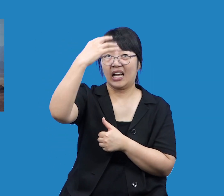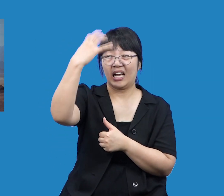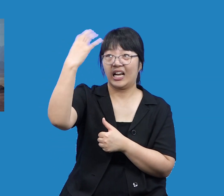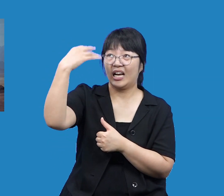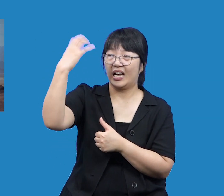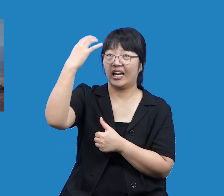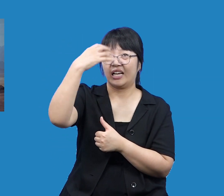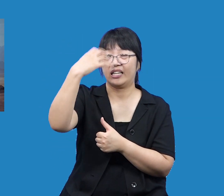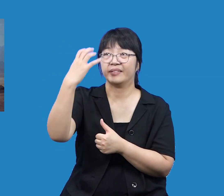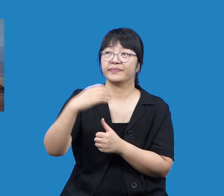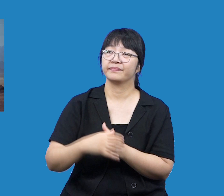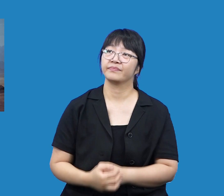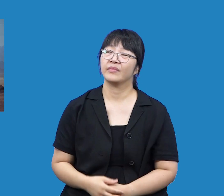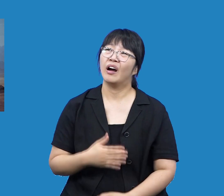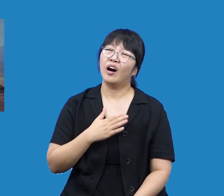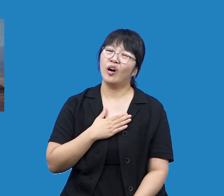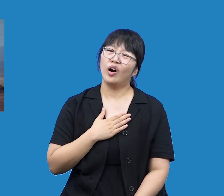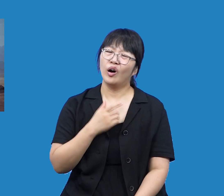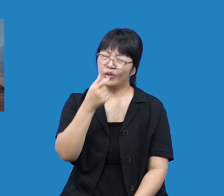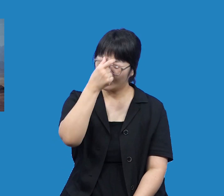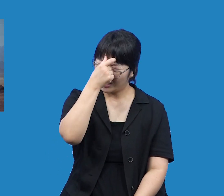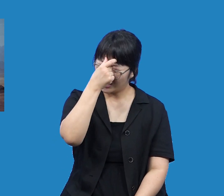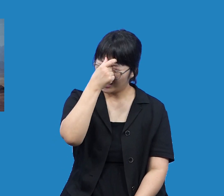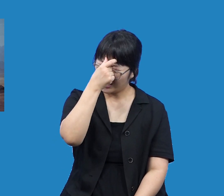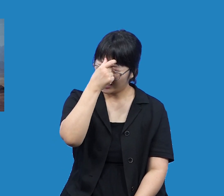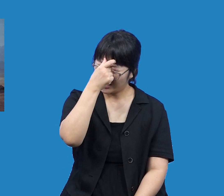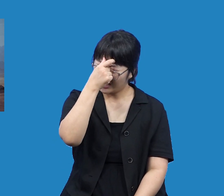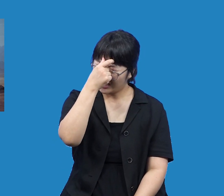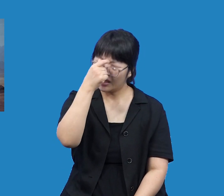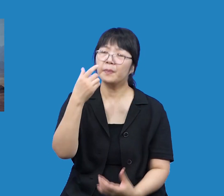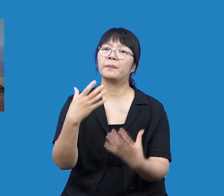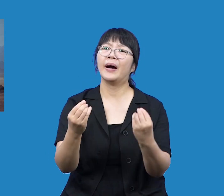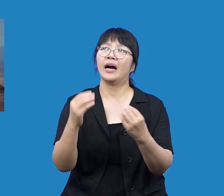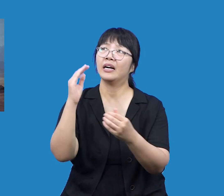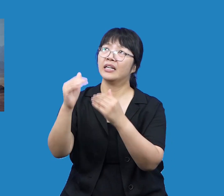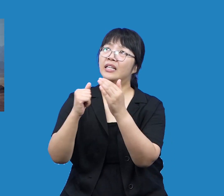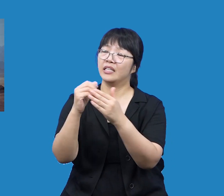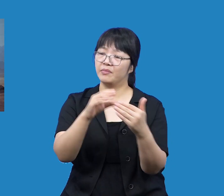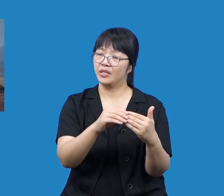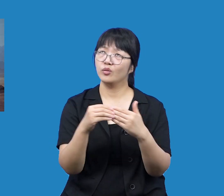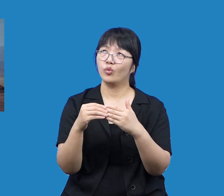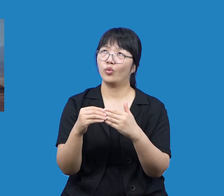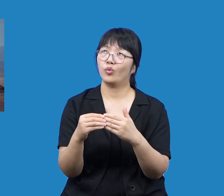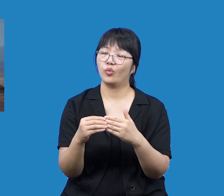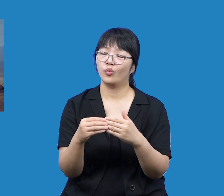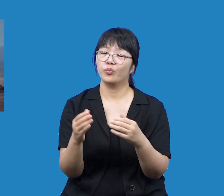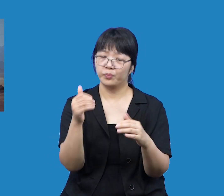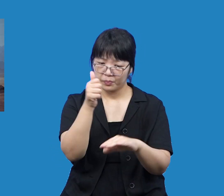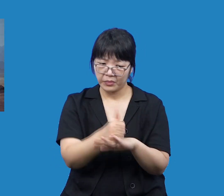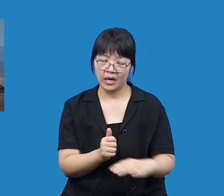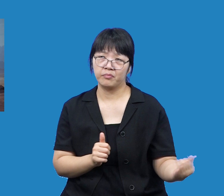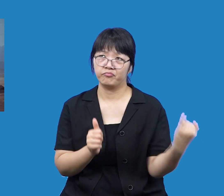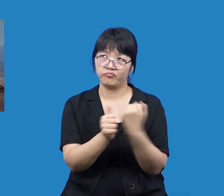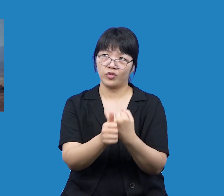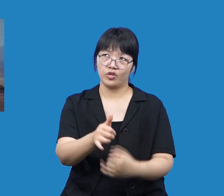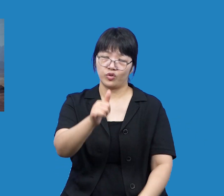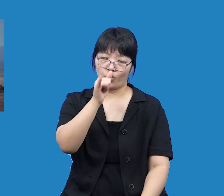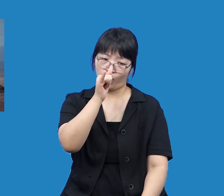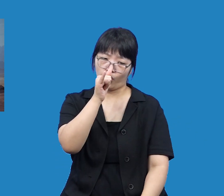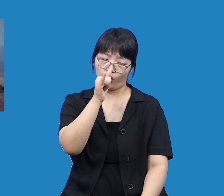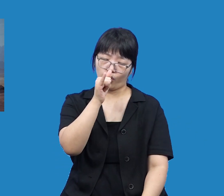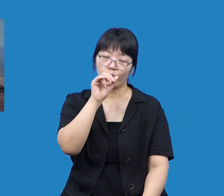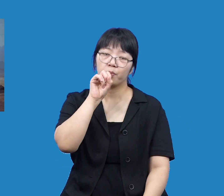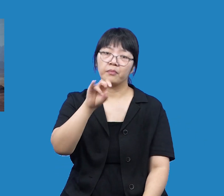생각해 보았다고, 그리고 하나님의 인도로 이 여인을 맞아들였다고 그렇게 아마 설명했을 가능성이